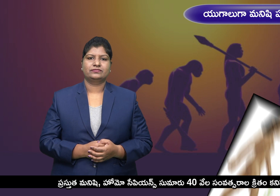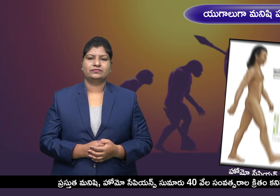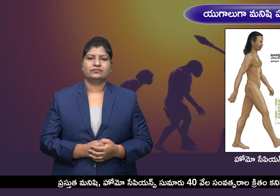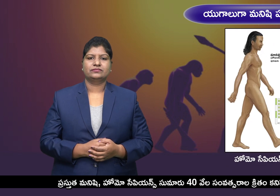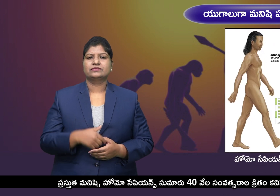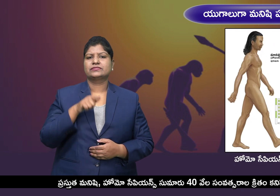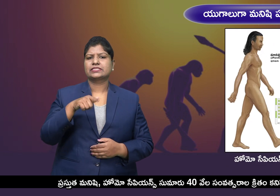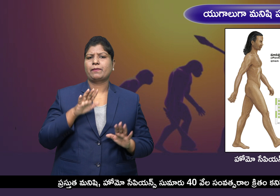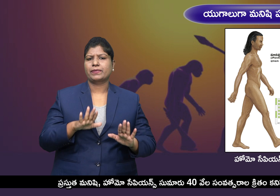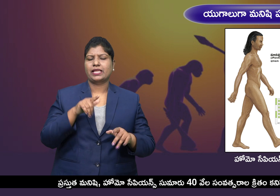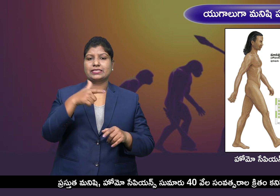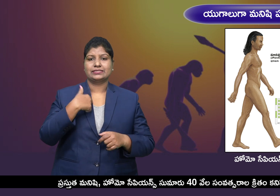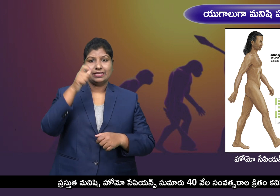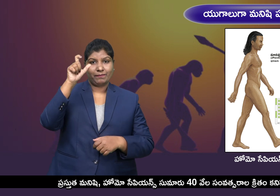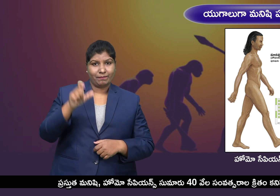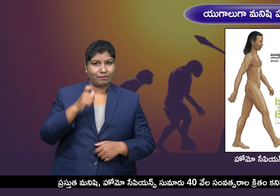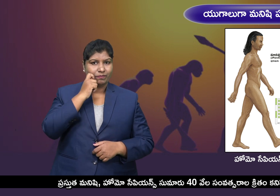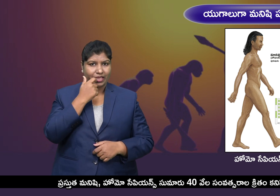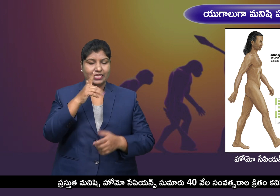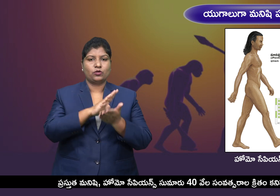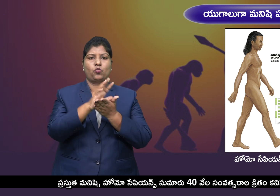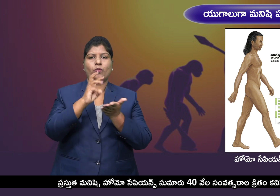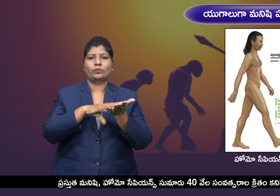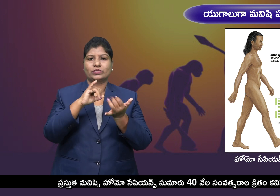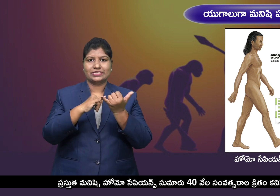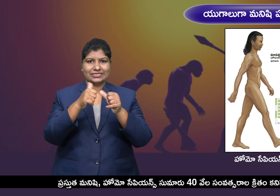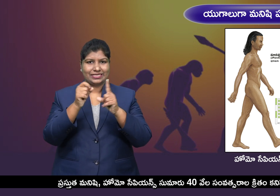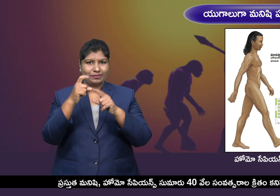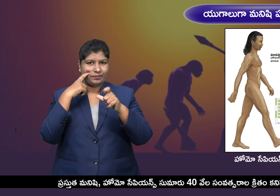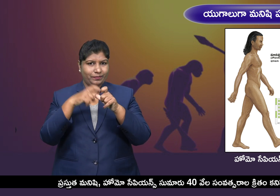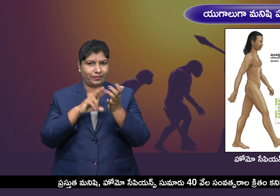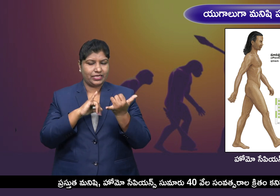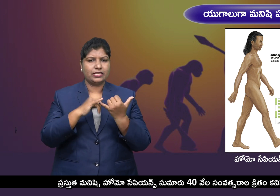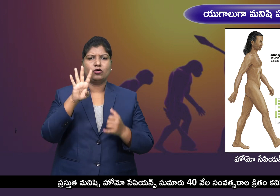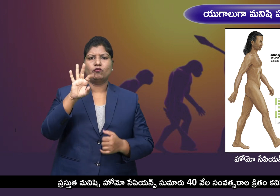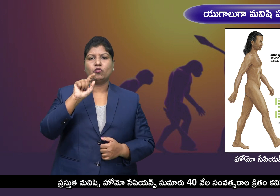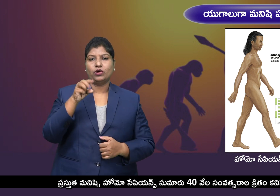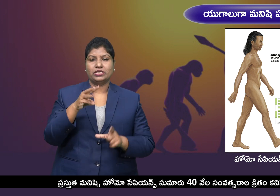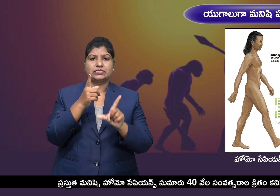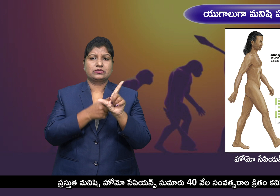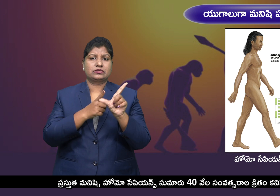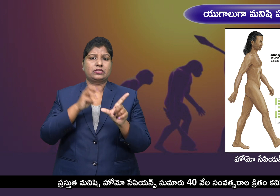ప్రస్తుత మనిషి హోమోసేపియన్స్ సుమారు 40,000 సంవత్సరాల క్రితం కనిపించారు.